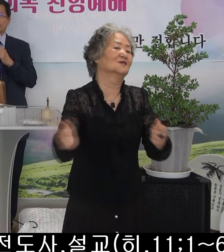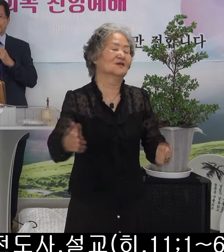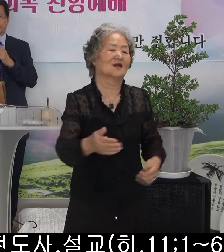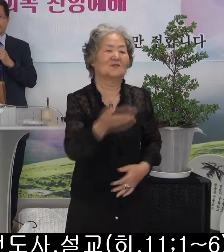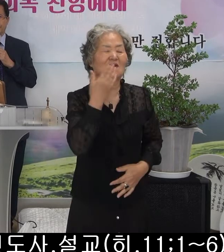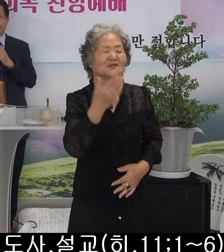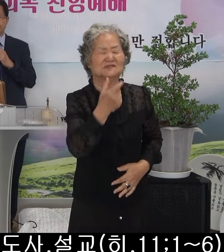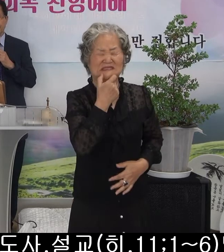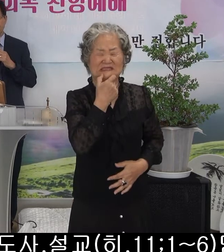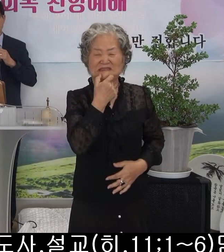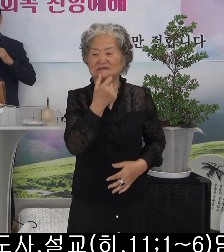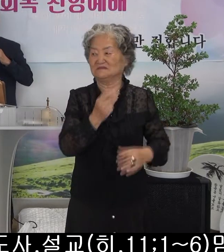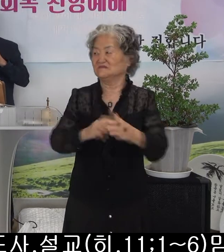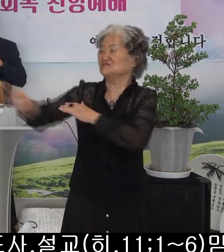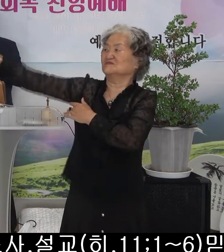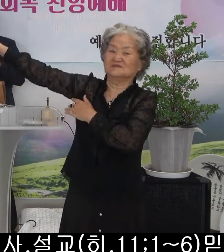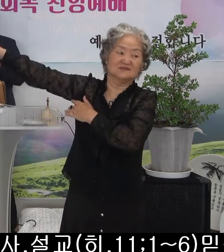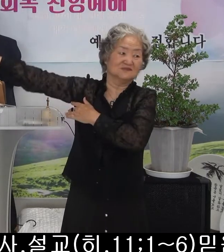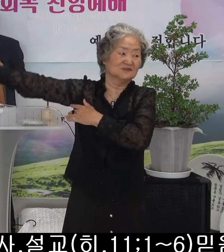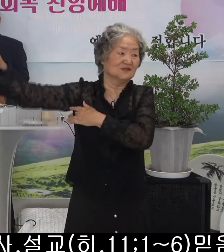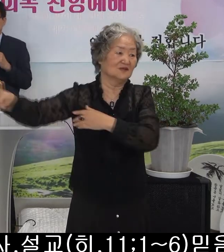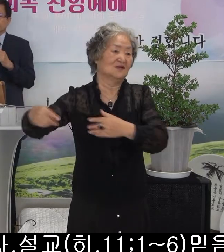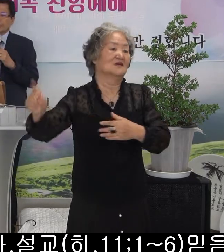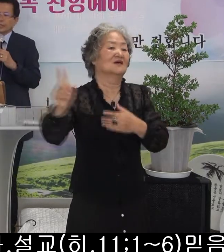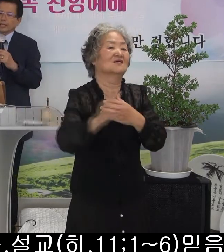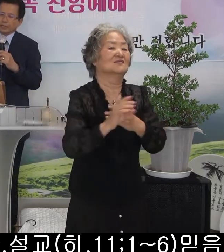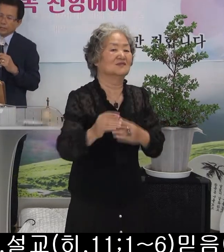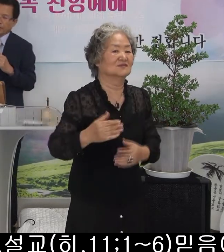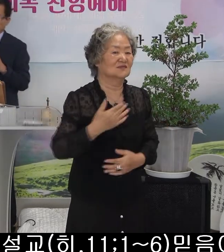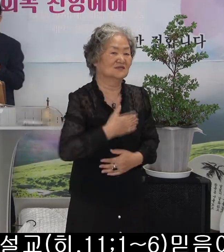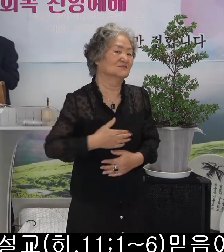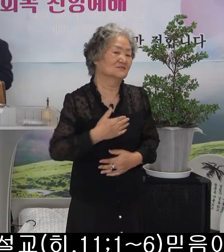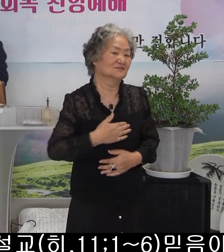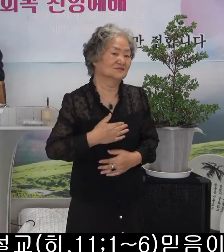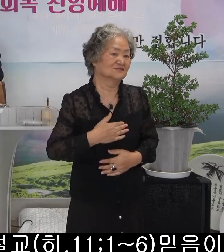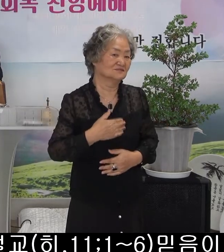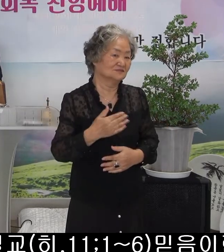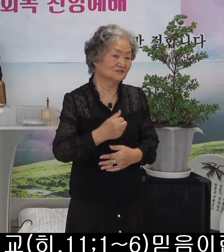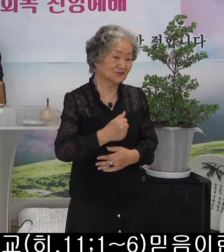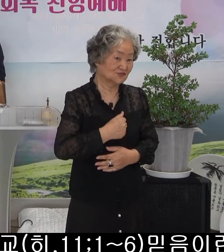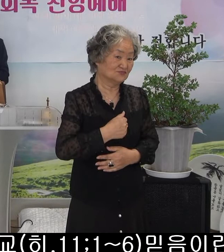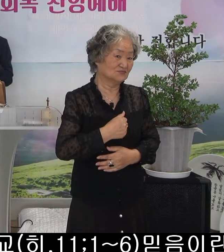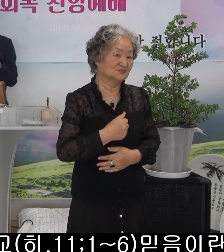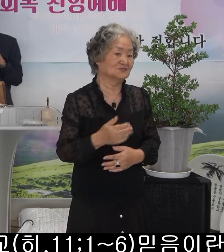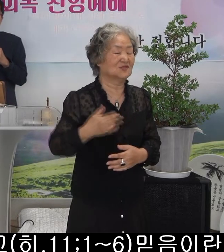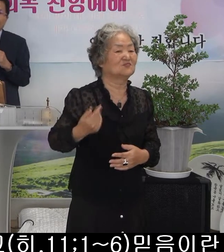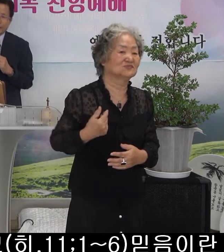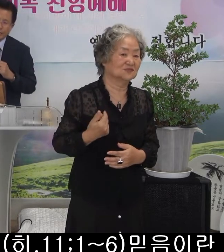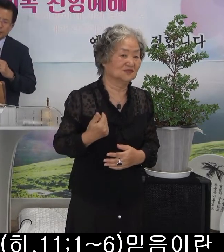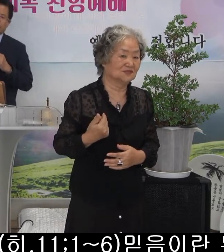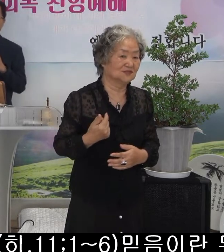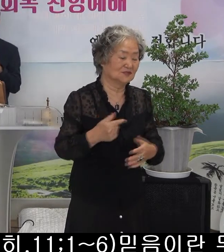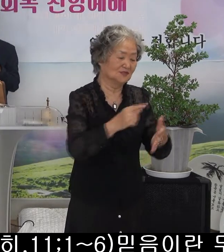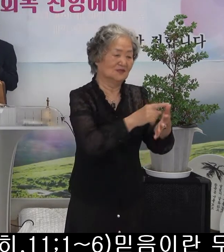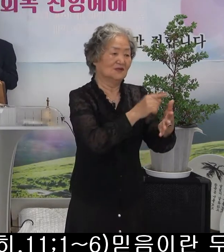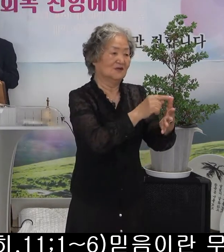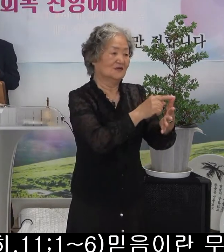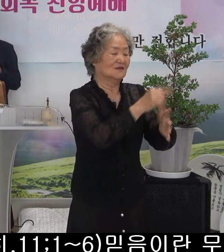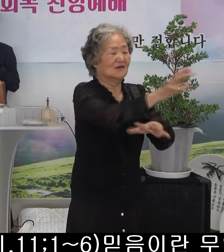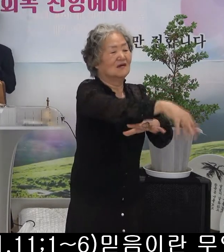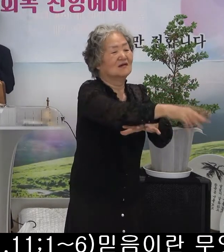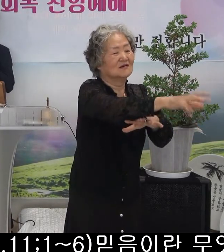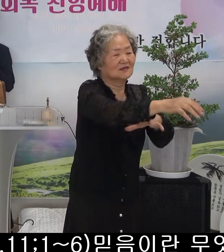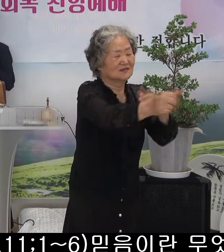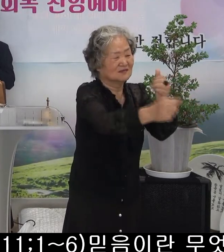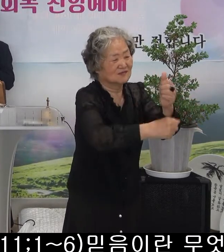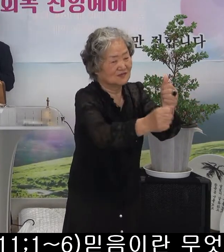즐겁지 않을 것입니다. 마찬가지로 가인은 자기가 정말 뼈끝에서 농사를 졌어 그 농산물로 하나님께 예배를 드렸는데 하나님